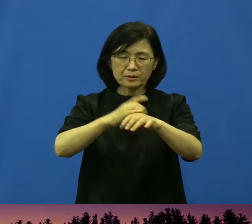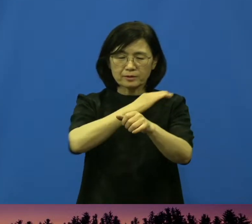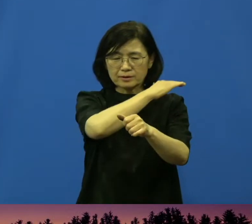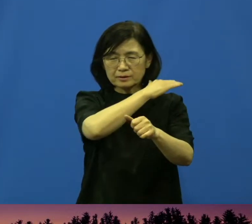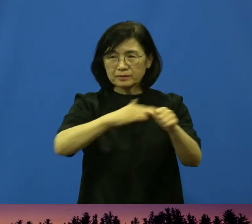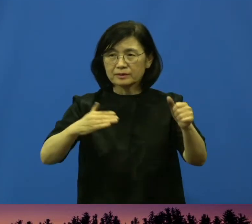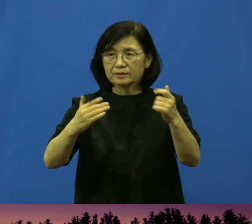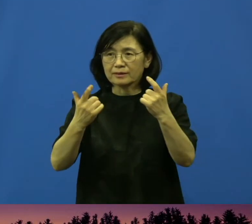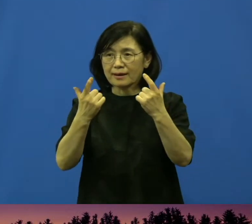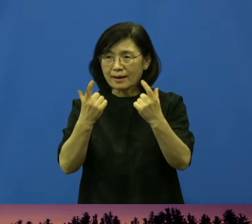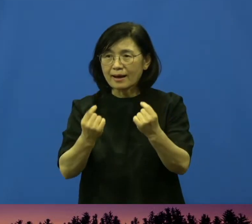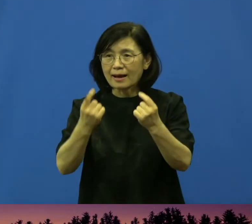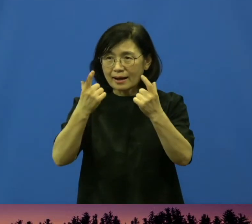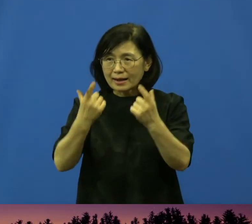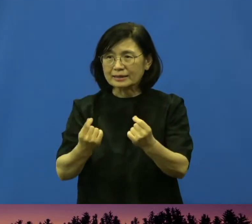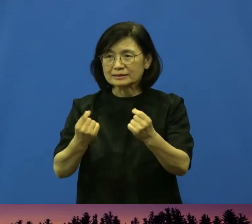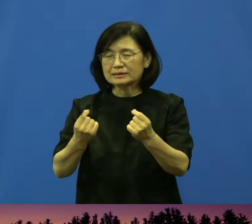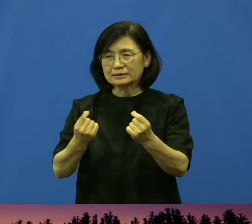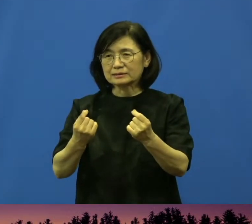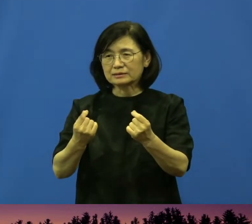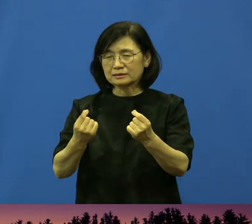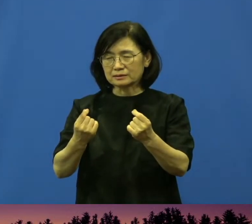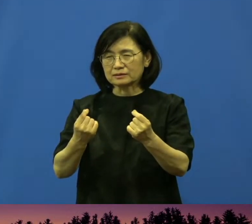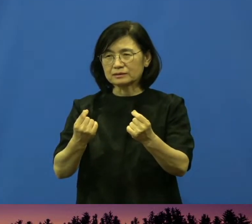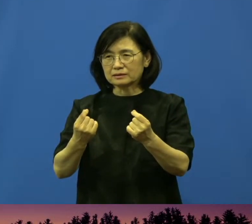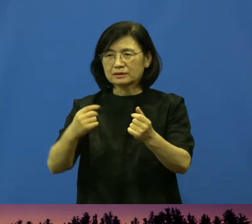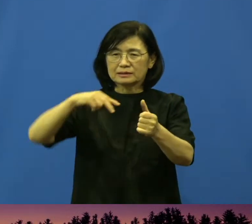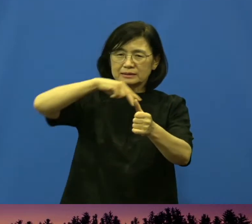여러분, 이것은 최소한의 조치였습니다.